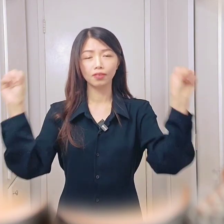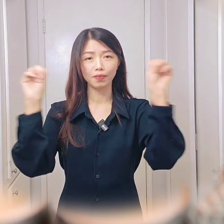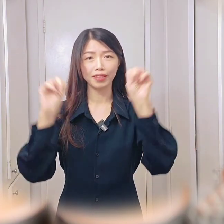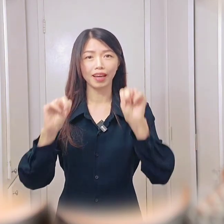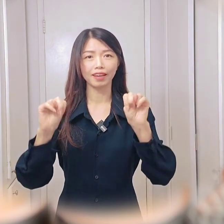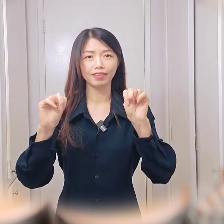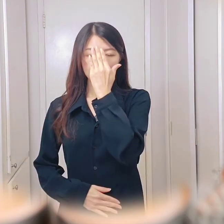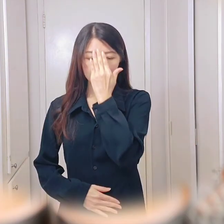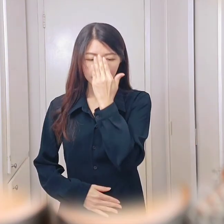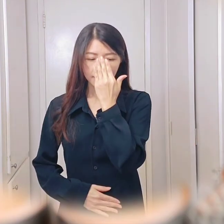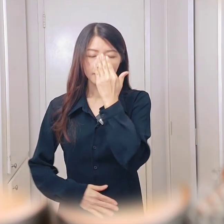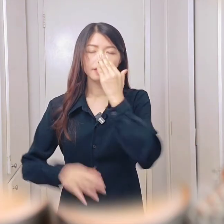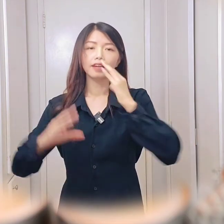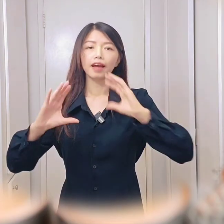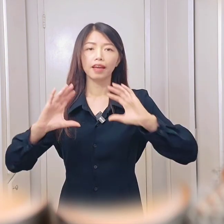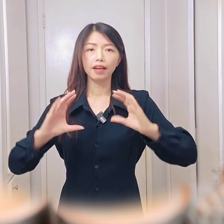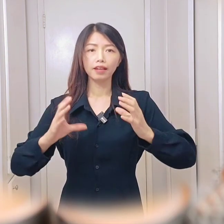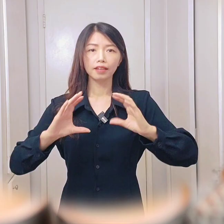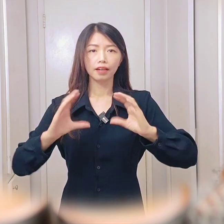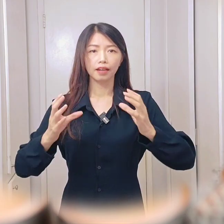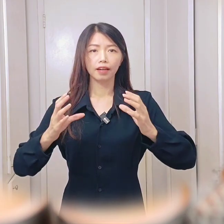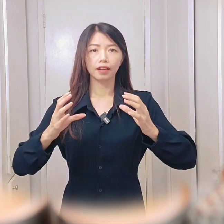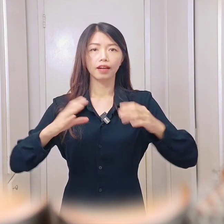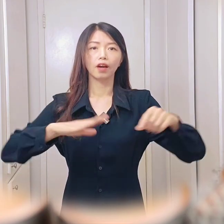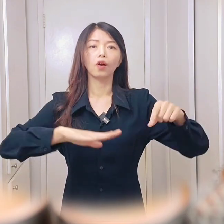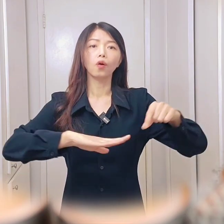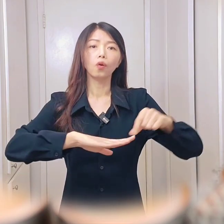주시면 됩니다. 이스라엘